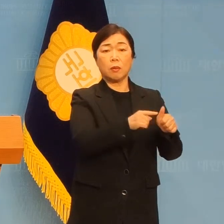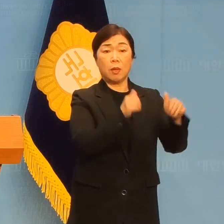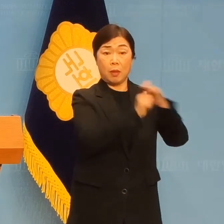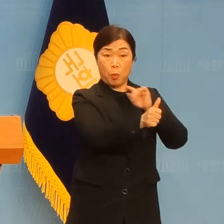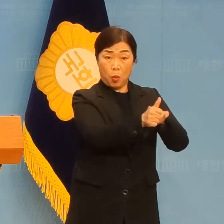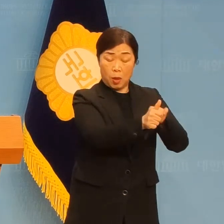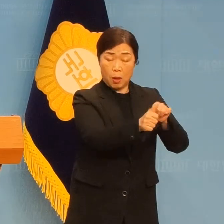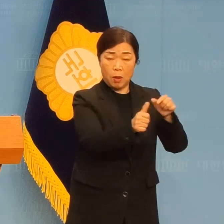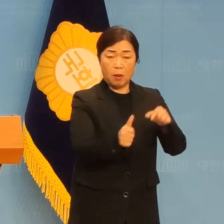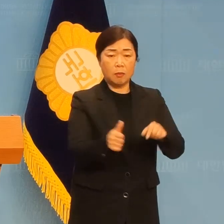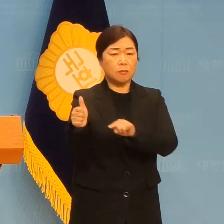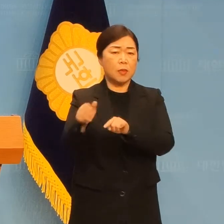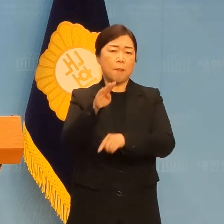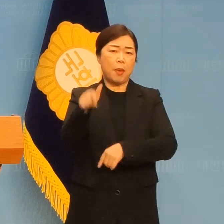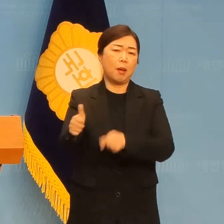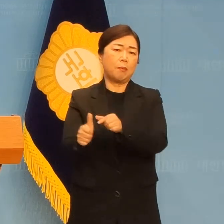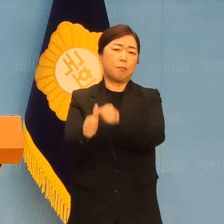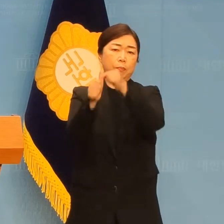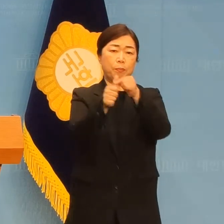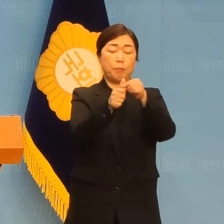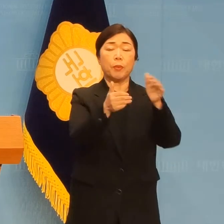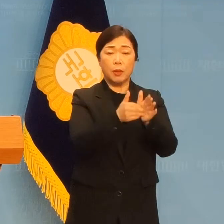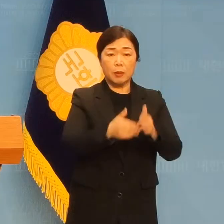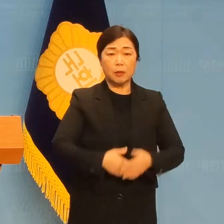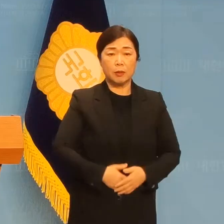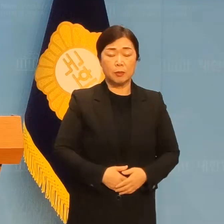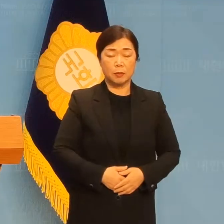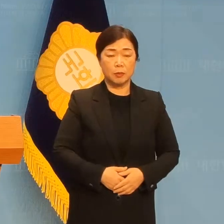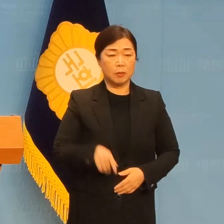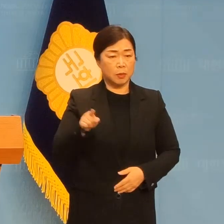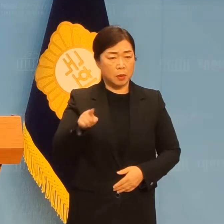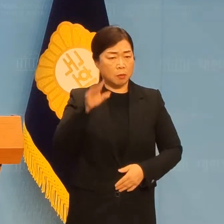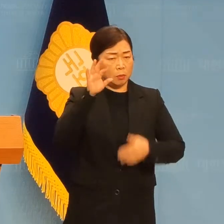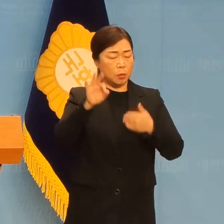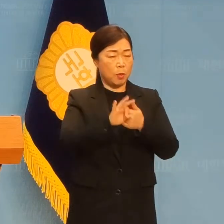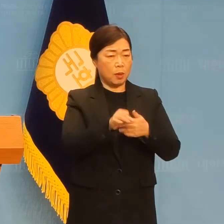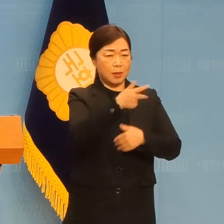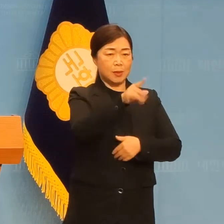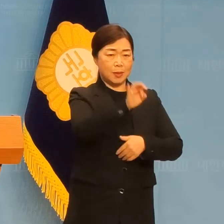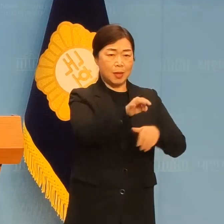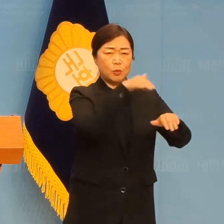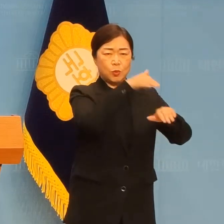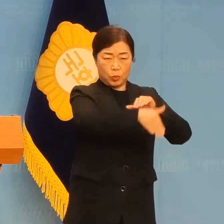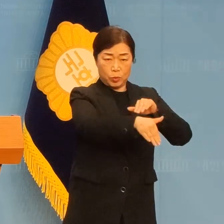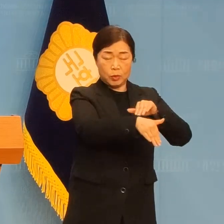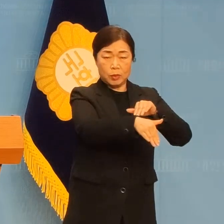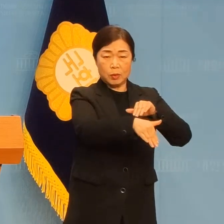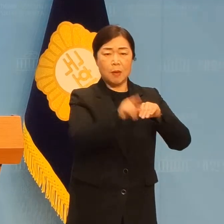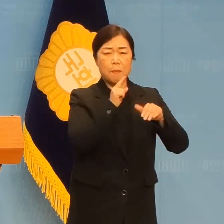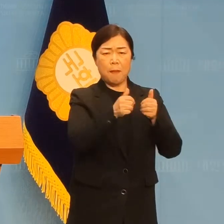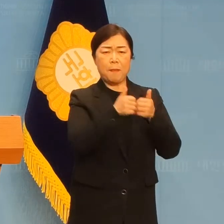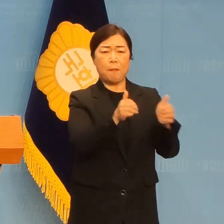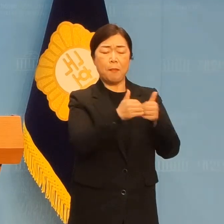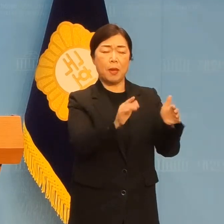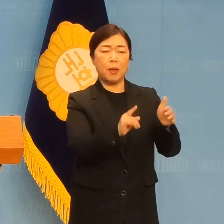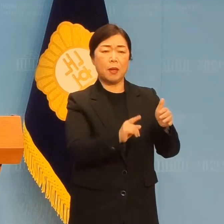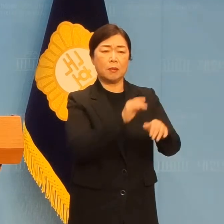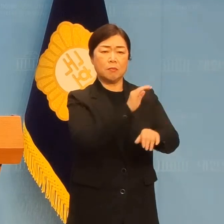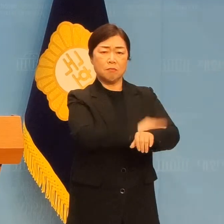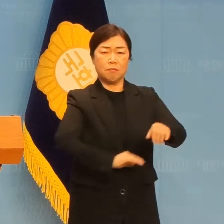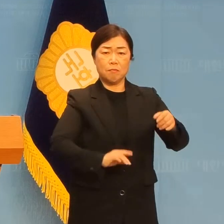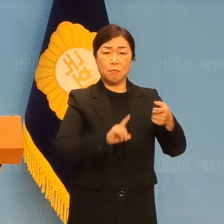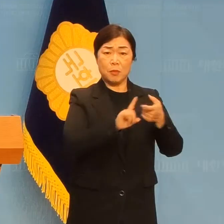박민영 대변인의 이번 발언은 개인의 일탈이 아닌 장동혁 체제의 막말 구구 연대 정치가